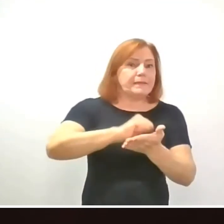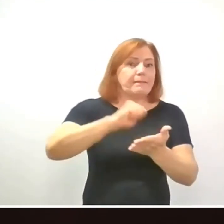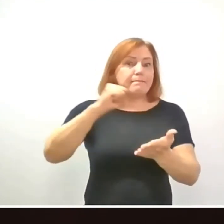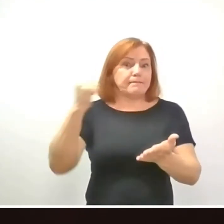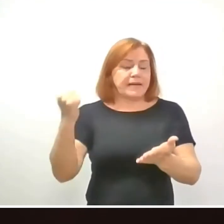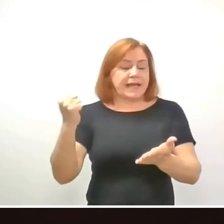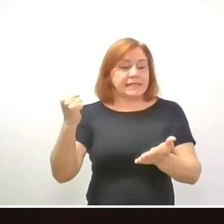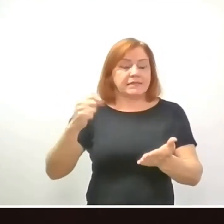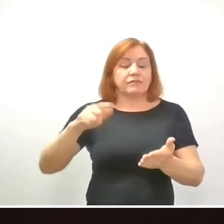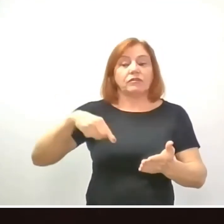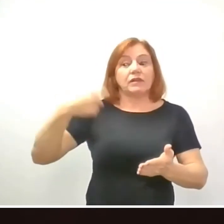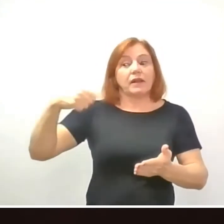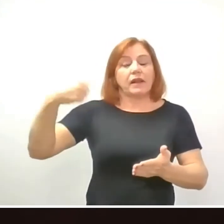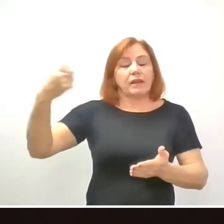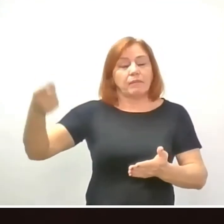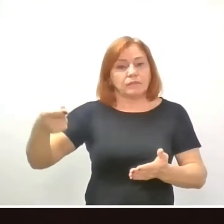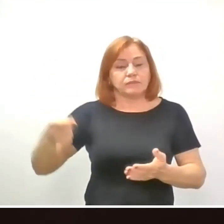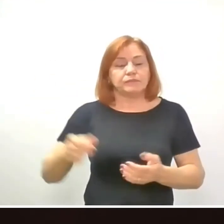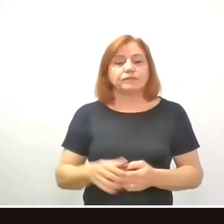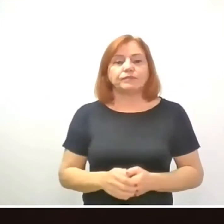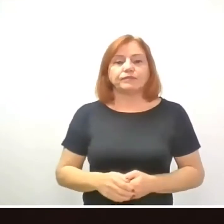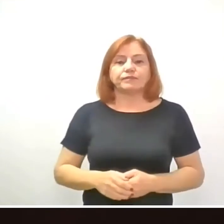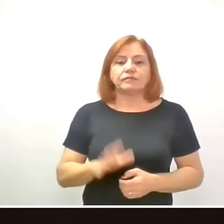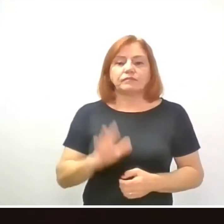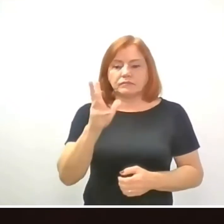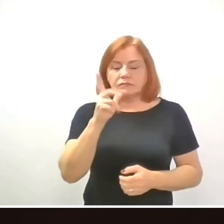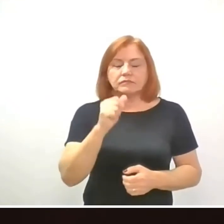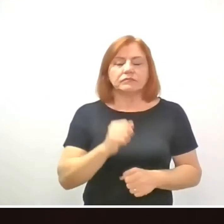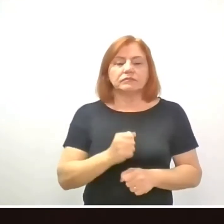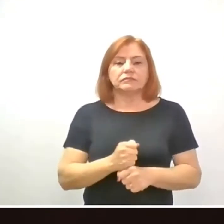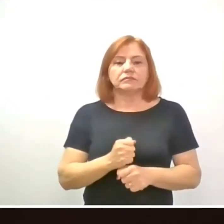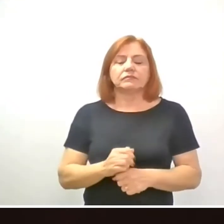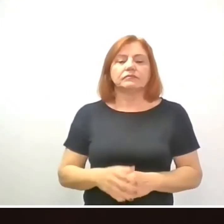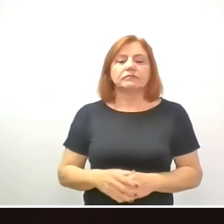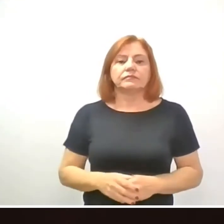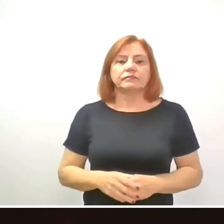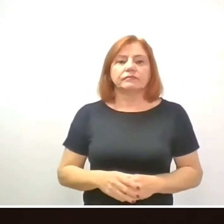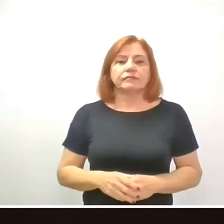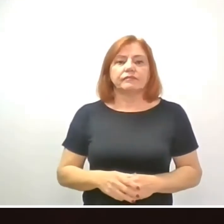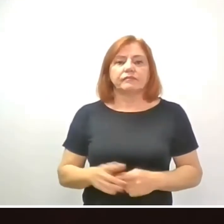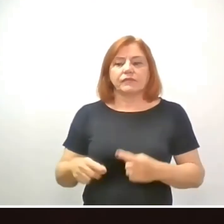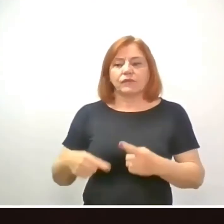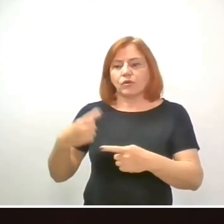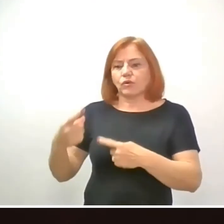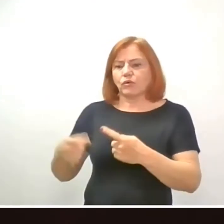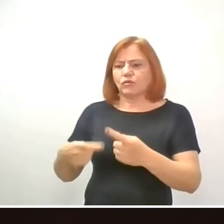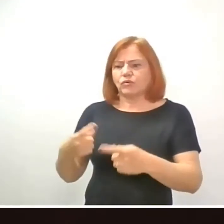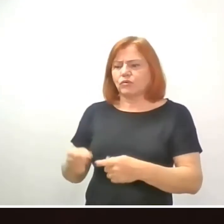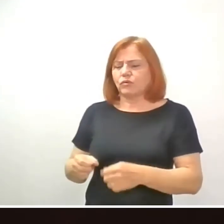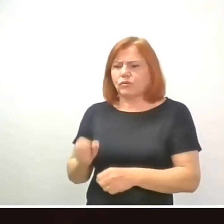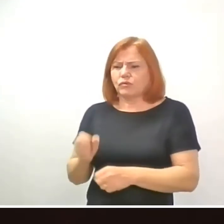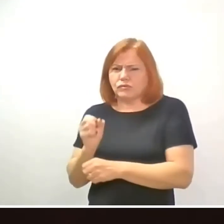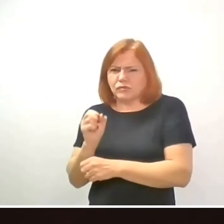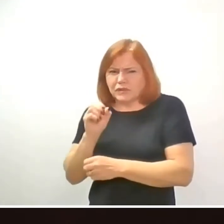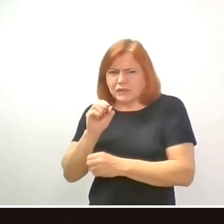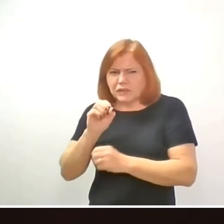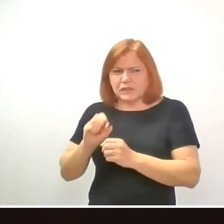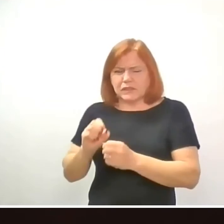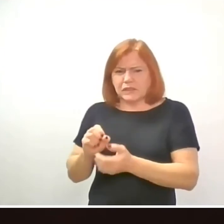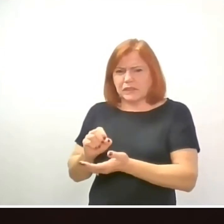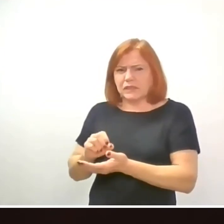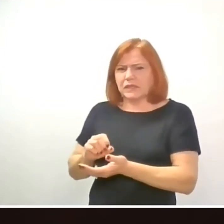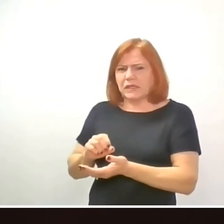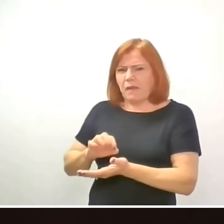Então, todos os que escapassem da espada dos cruzados caíam na rede dos inquisidores.